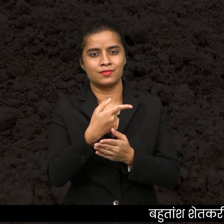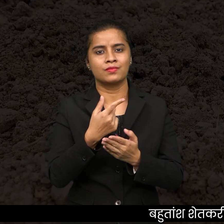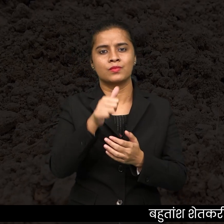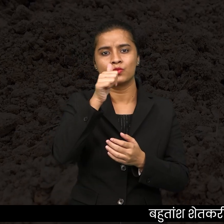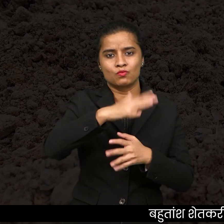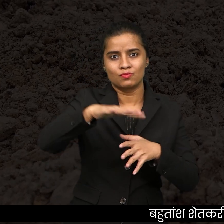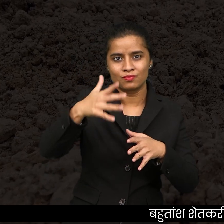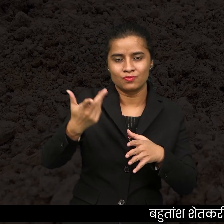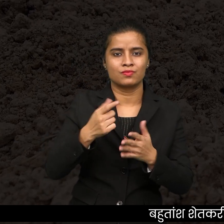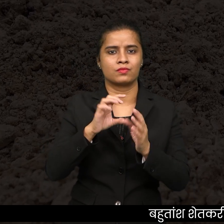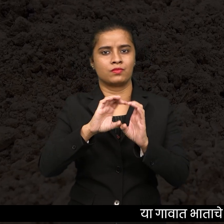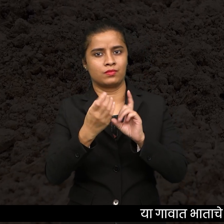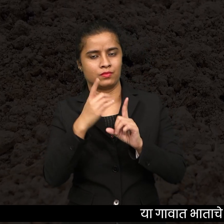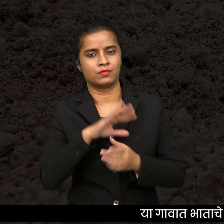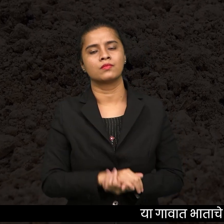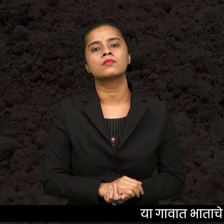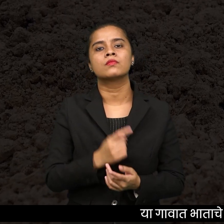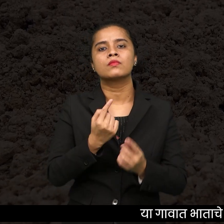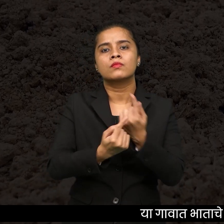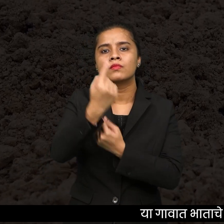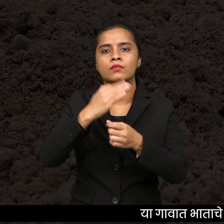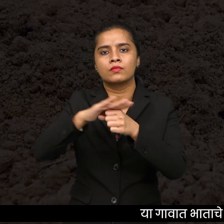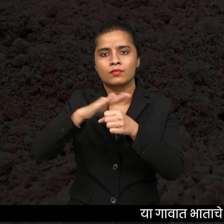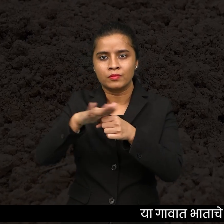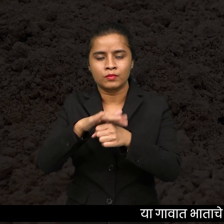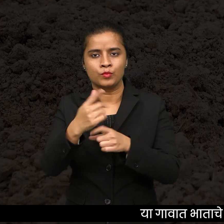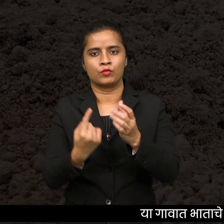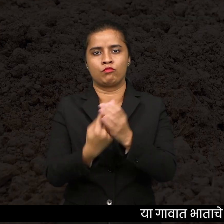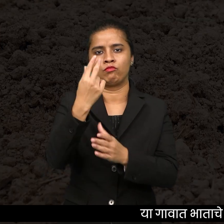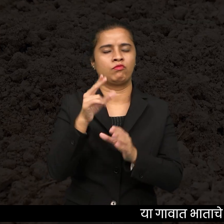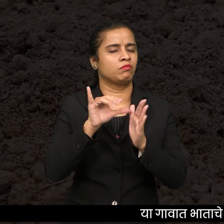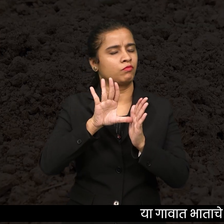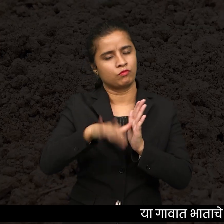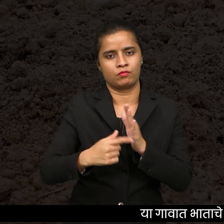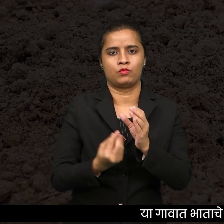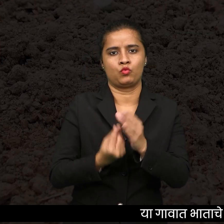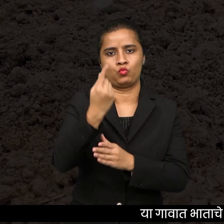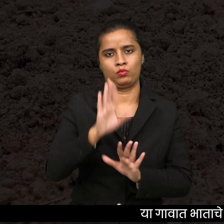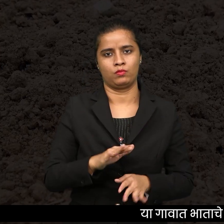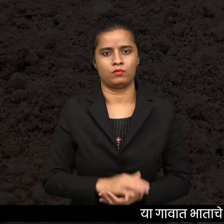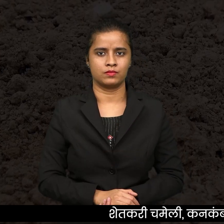मत्स्यशेती करतात. या गावात भाताचे पीक घेतले जात नाही.